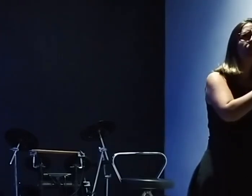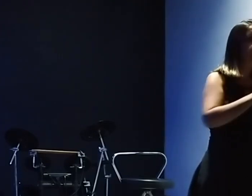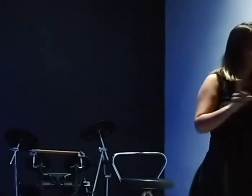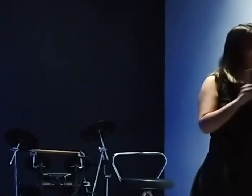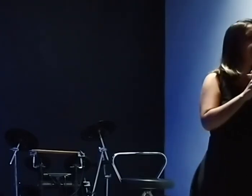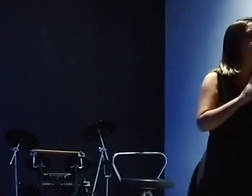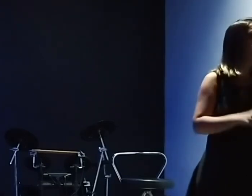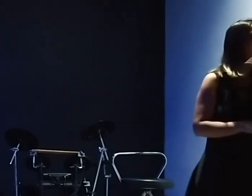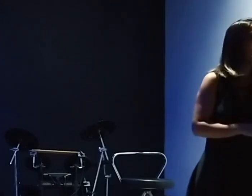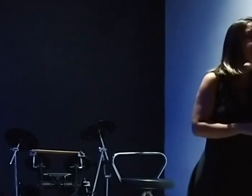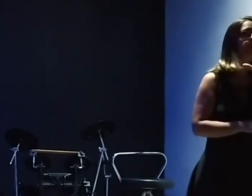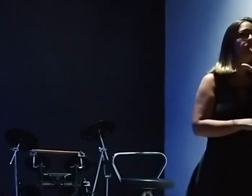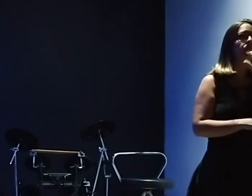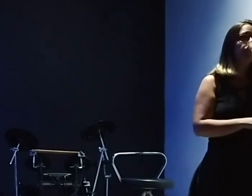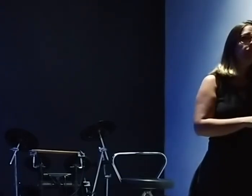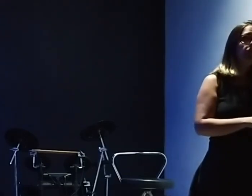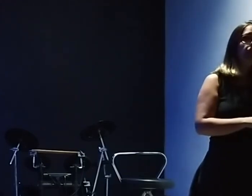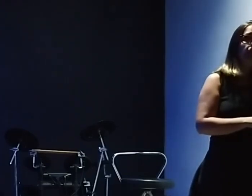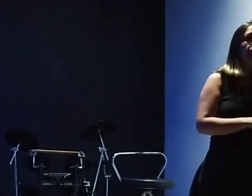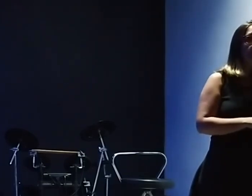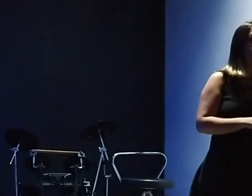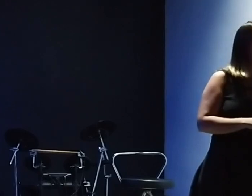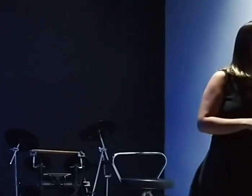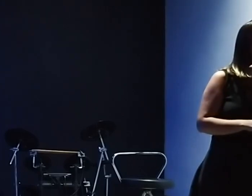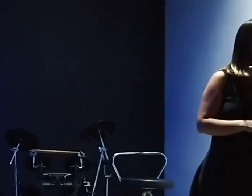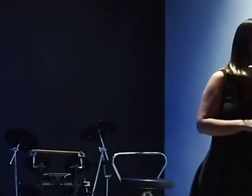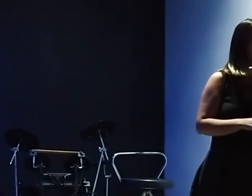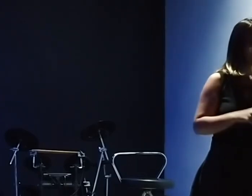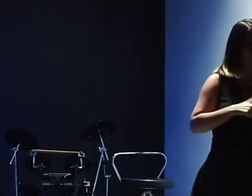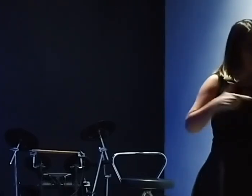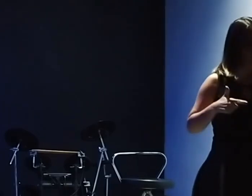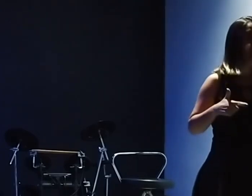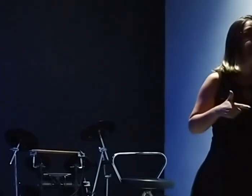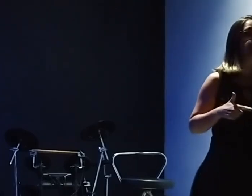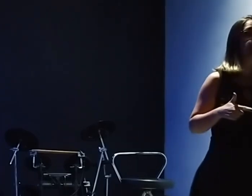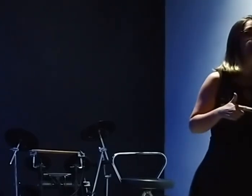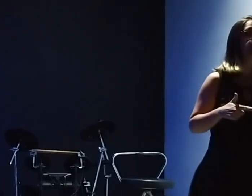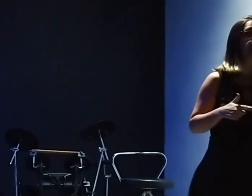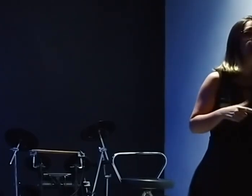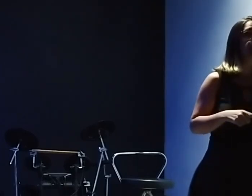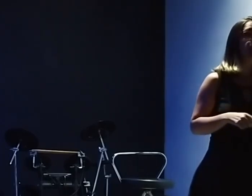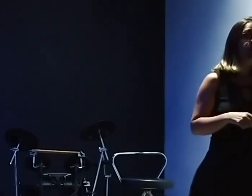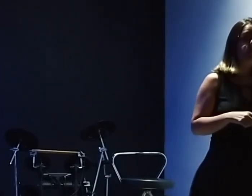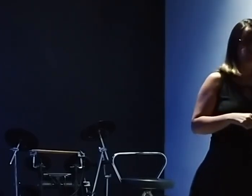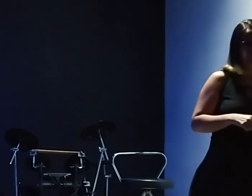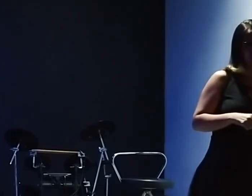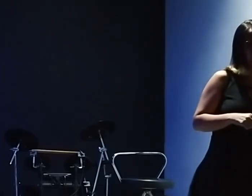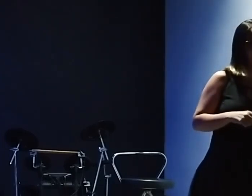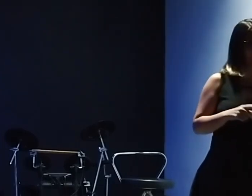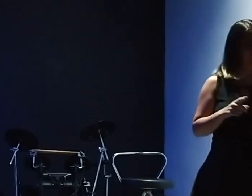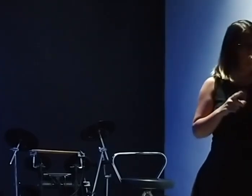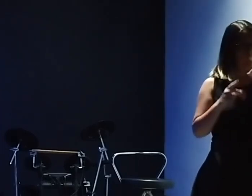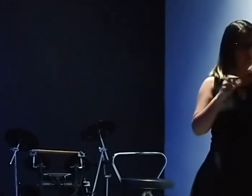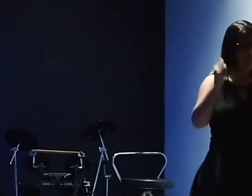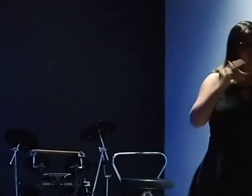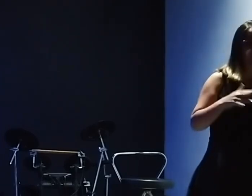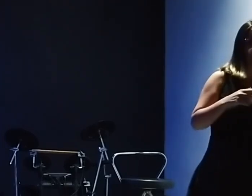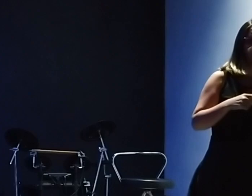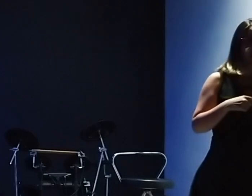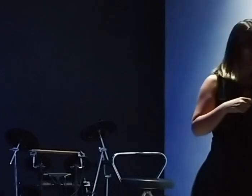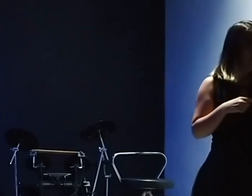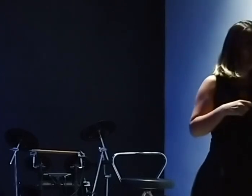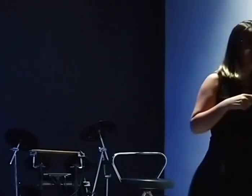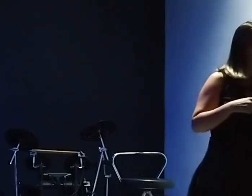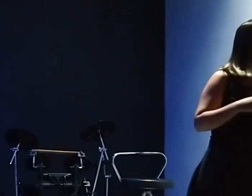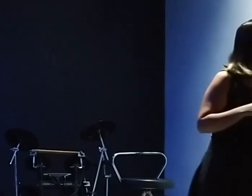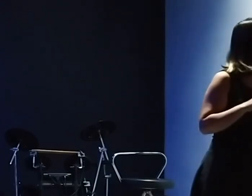Tanto rápido. É uma espécie de rebelião. Com sorte. Bem, a meu ver, só existem duas explicações. Ou eu estou louco, ou